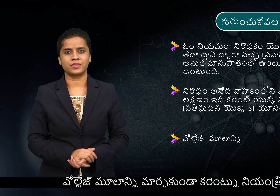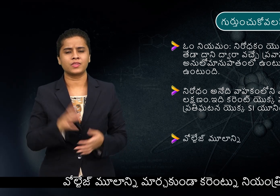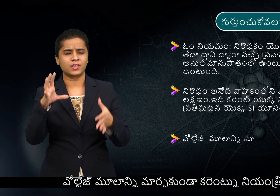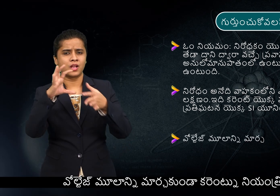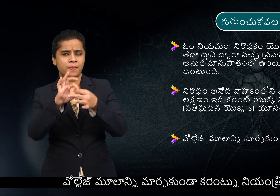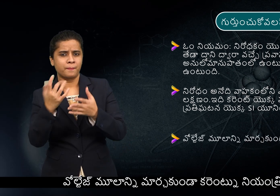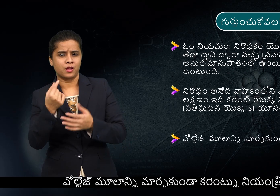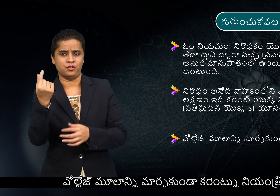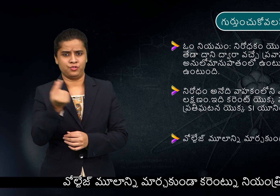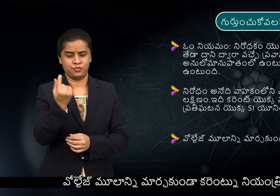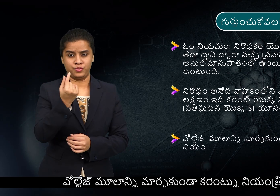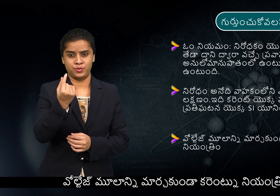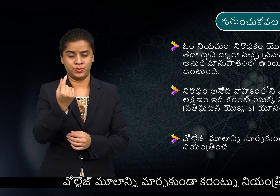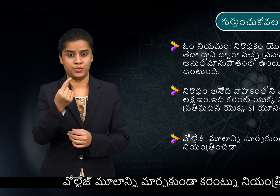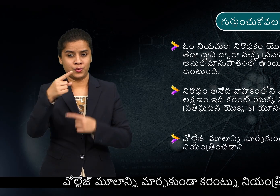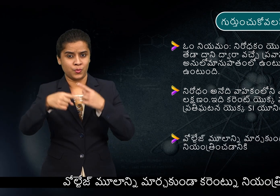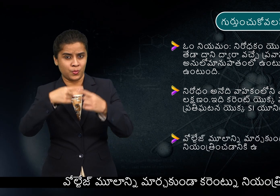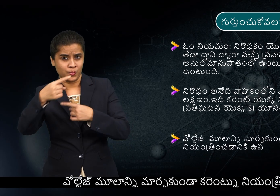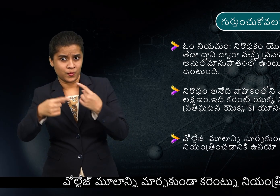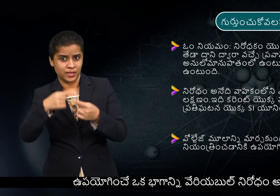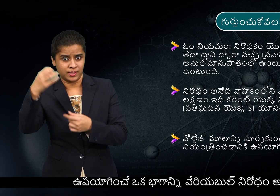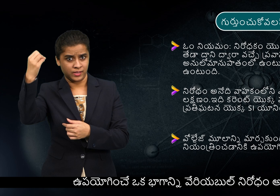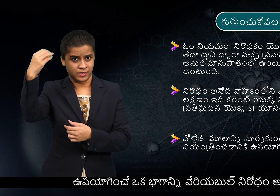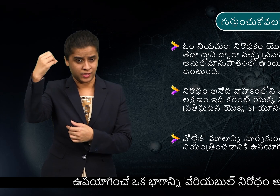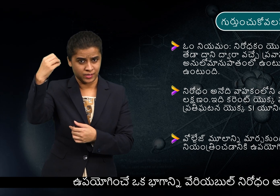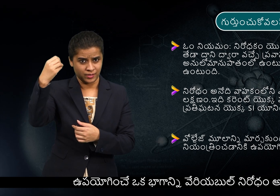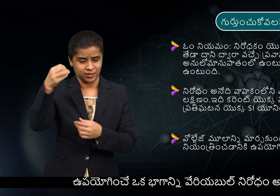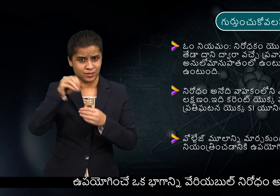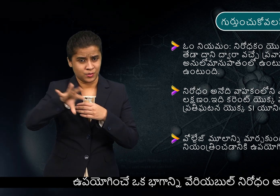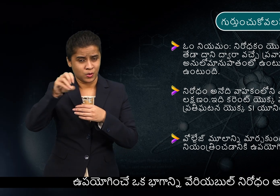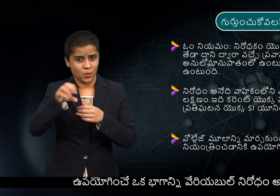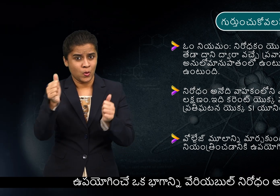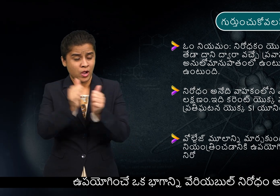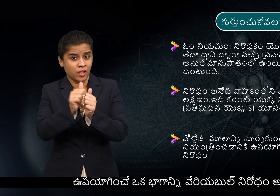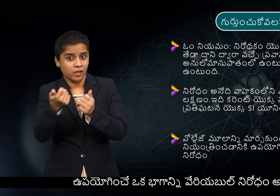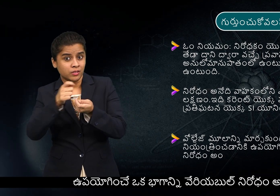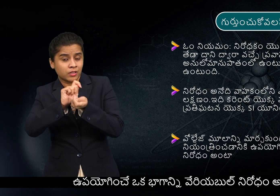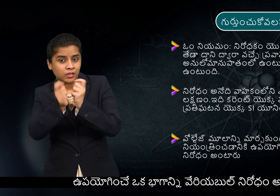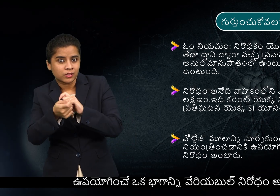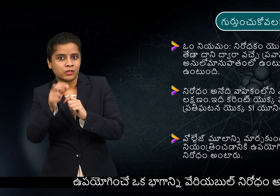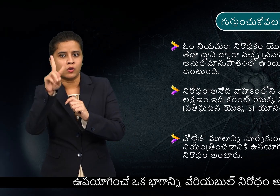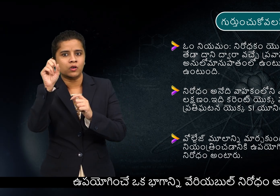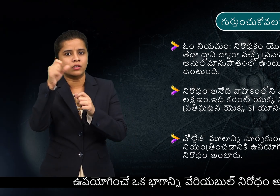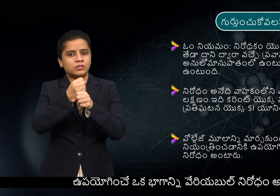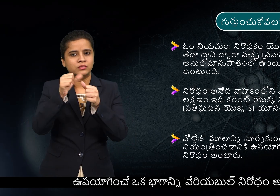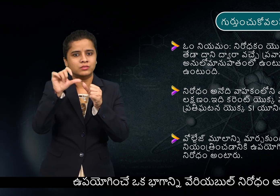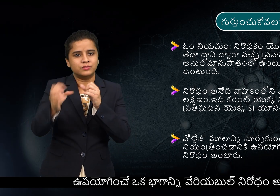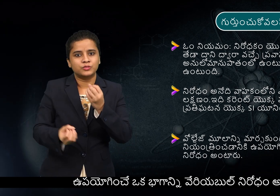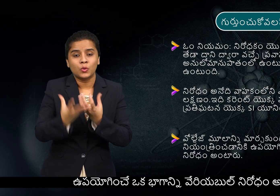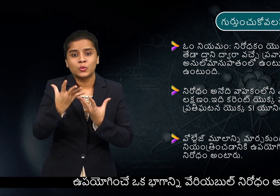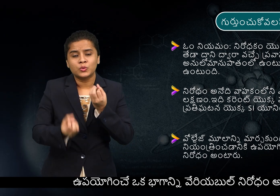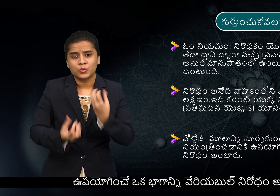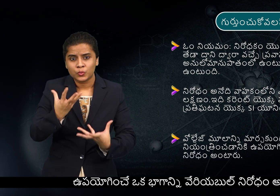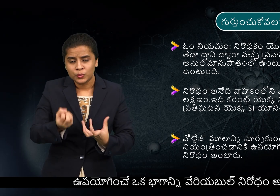వోల్టేజ్ మూలాన్ని మార్చకుండా కరెంట్ నియంత్రించడానికి ఉపయోగించే ఒక భాగాన్ని వేరియబుల్ నిరోధం అంటారు.